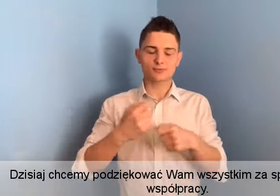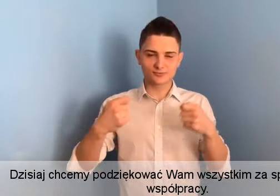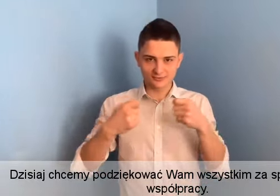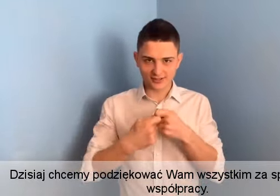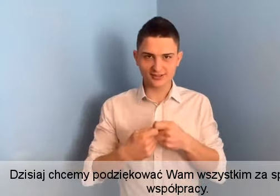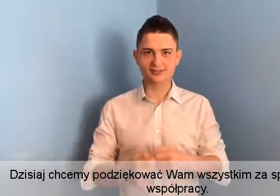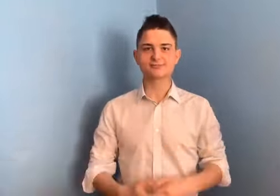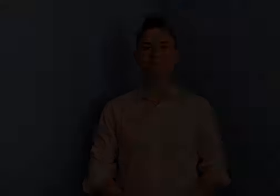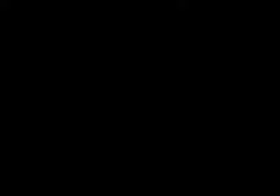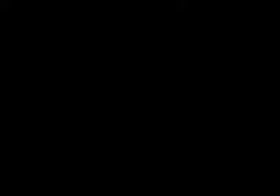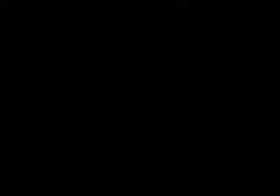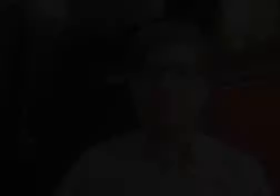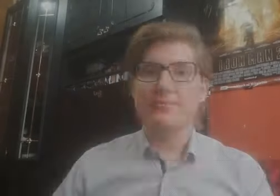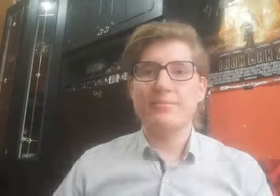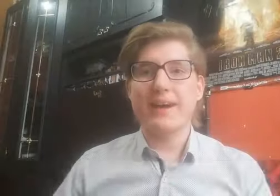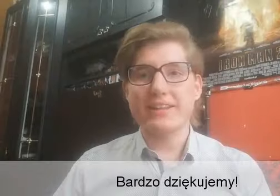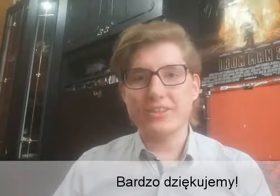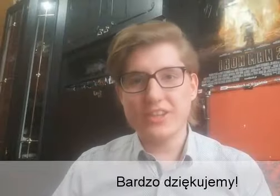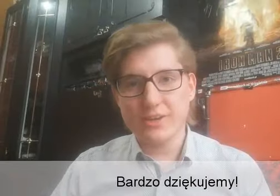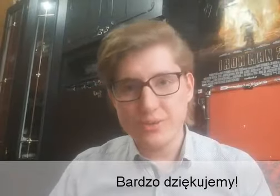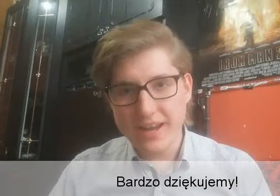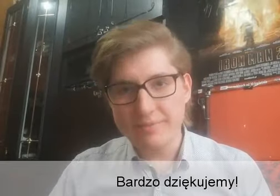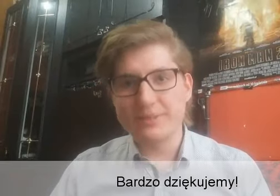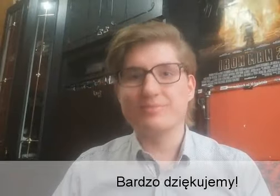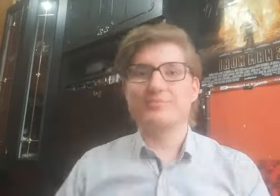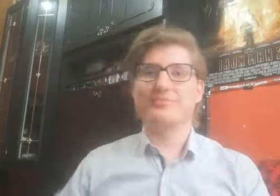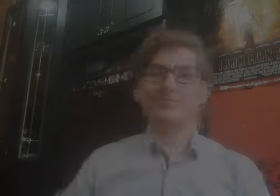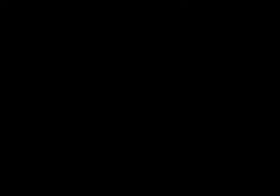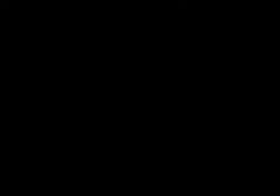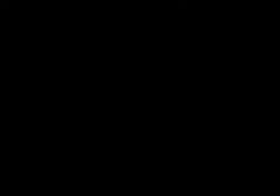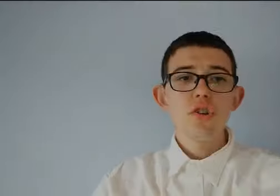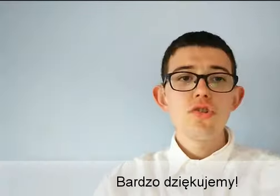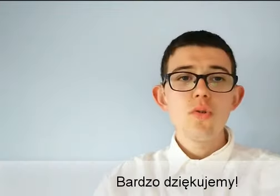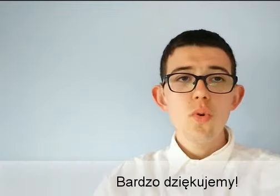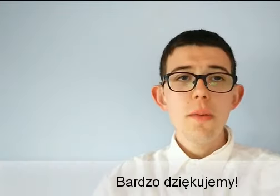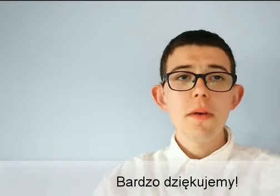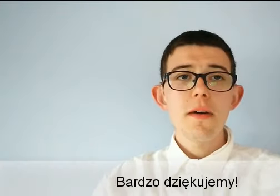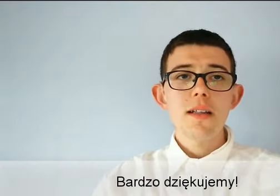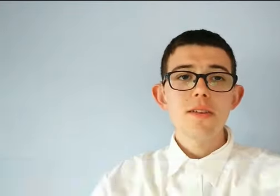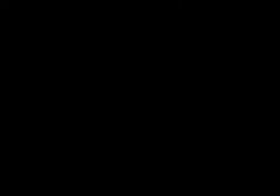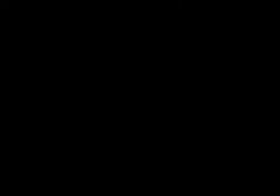Bardzo dziękujemy. Dziękujemy bardzo.